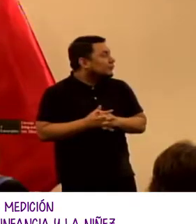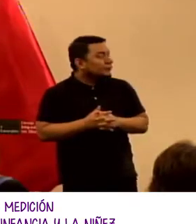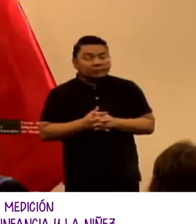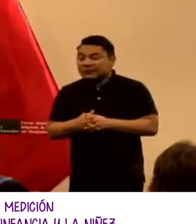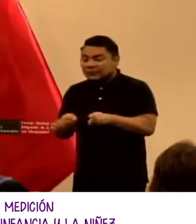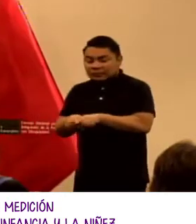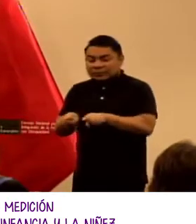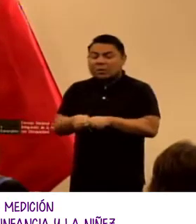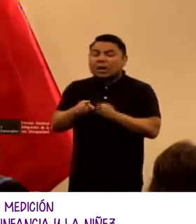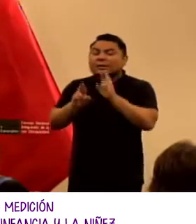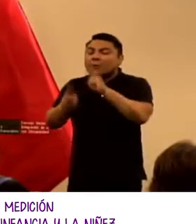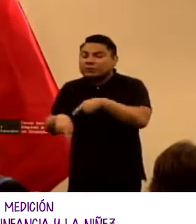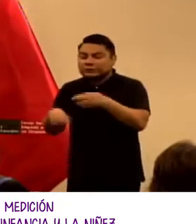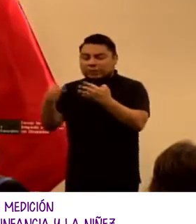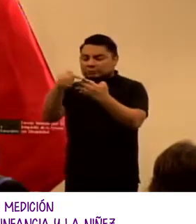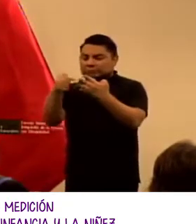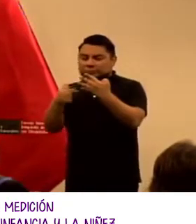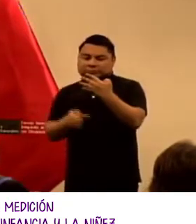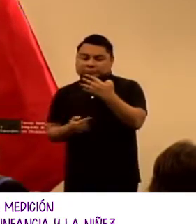Mismas categorías de respuesta.